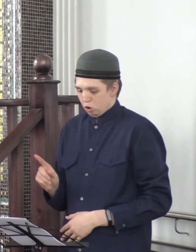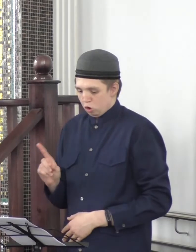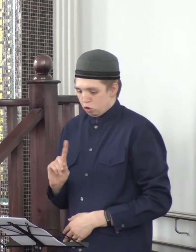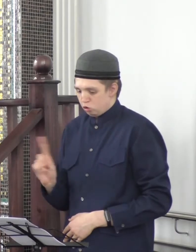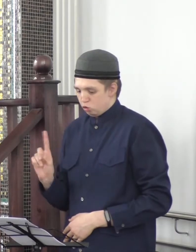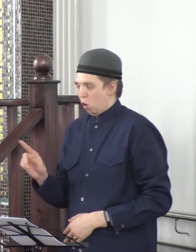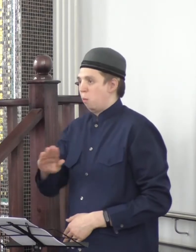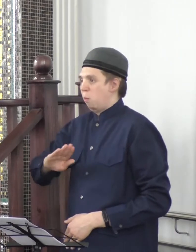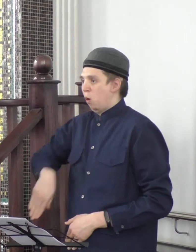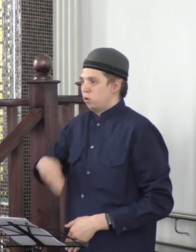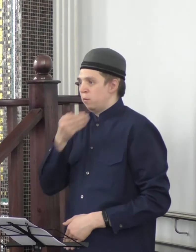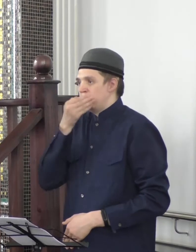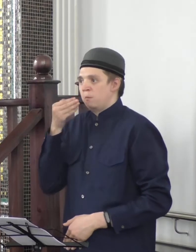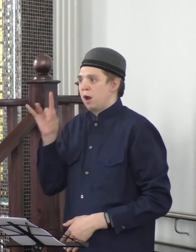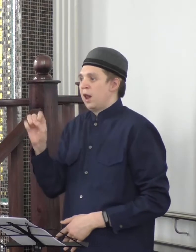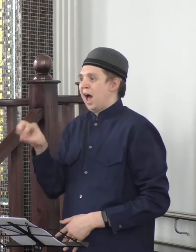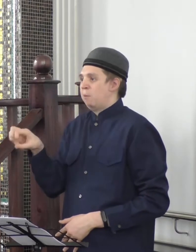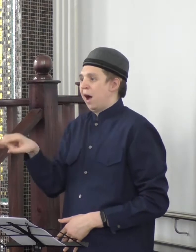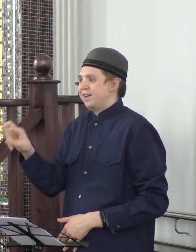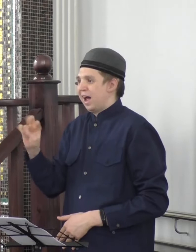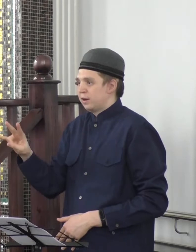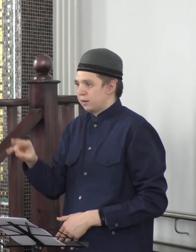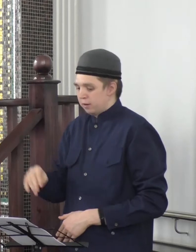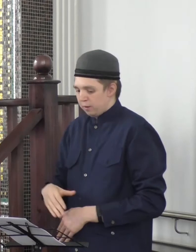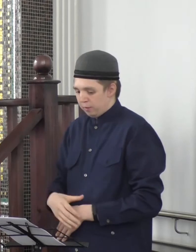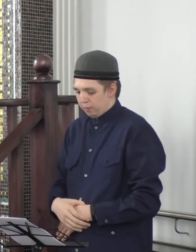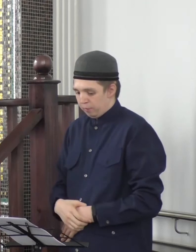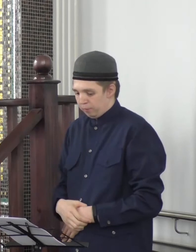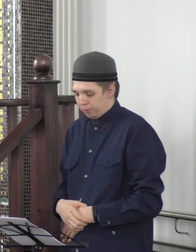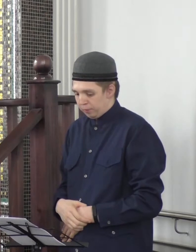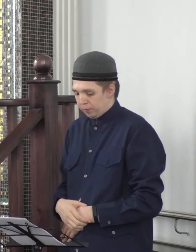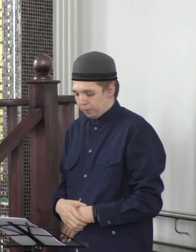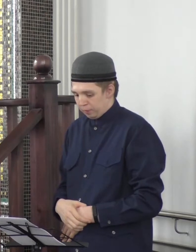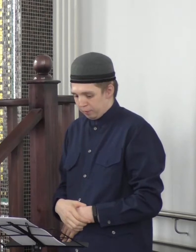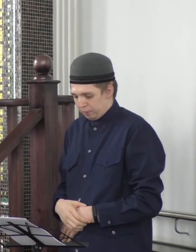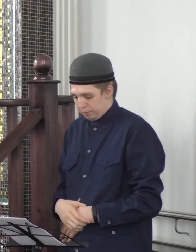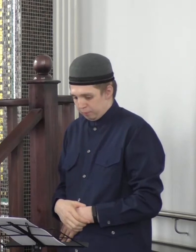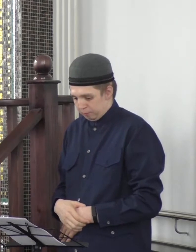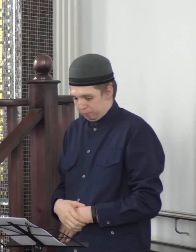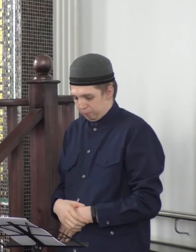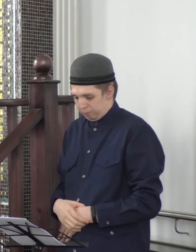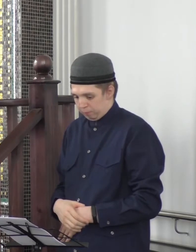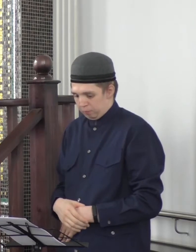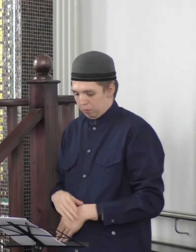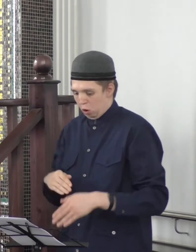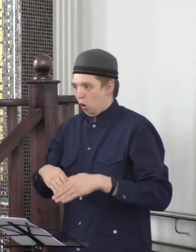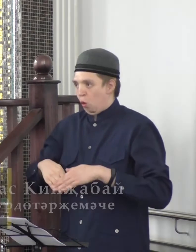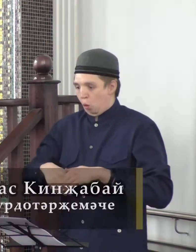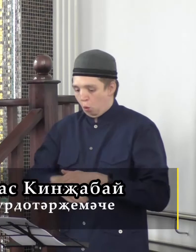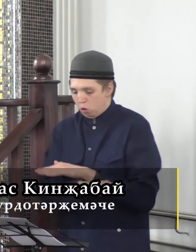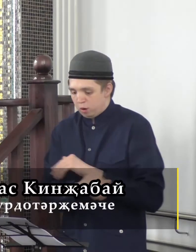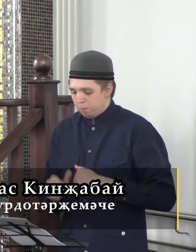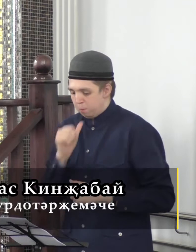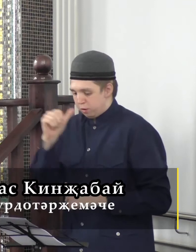ахыргы пәйгамбәребезгә Мухаммад Мустафа саллаллаһу алейхи ва сәлләмгә аның салават шәрифләре ирешеп торса иде аның әхле бәйтенә аның